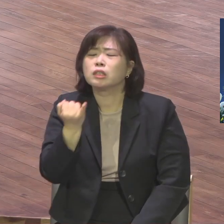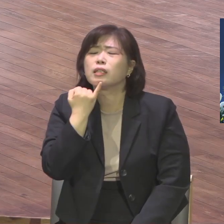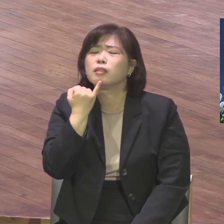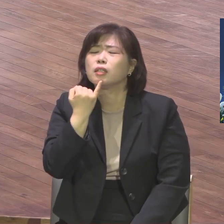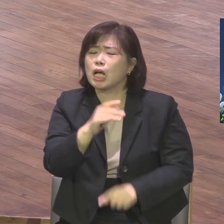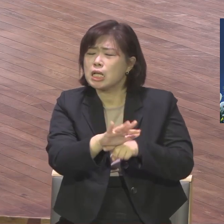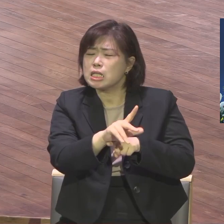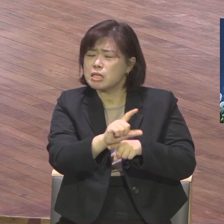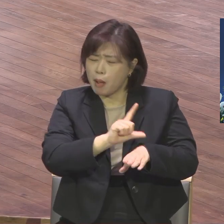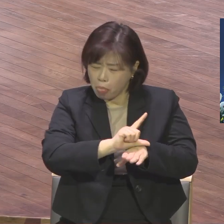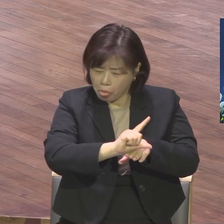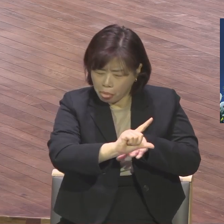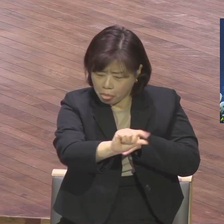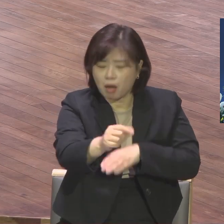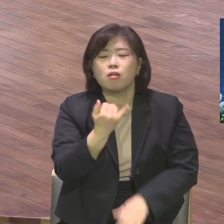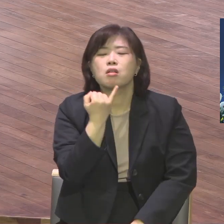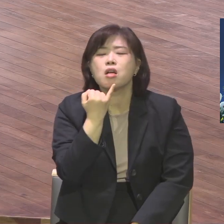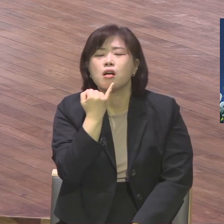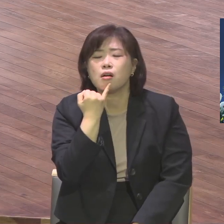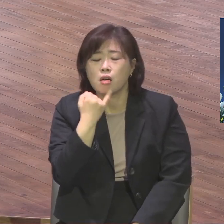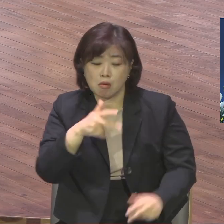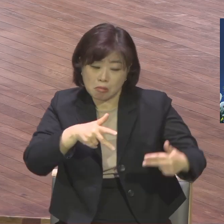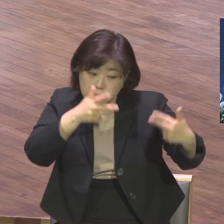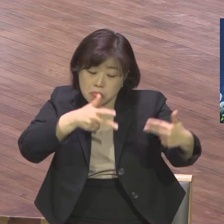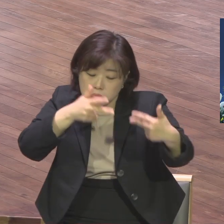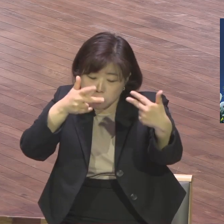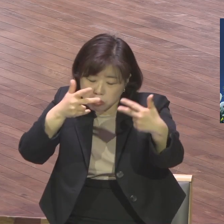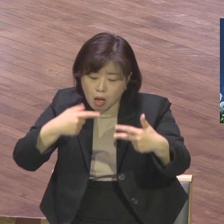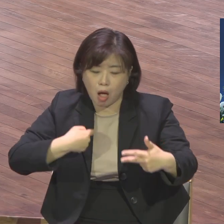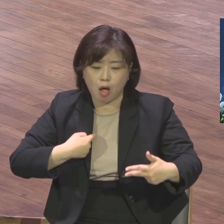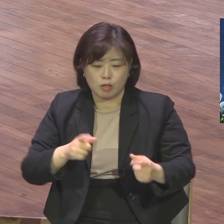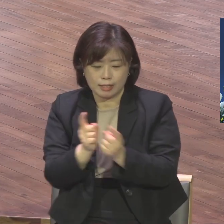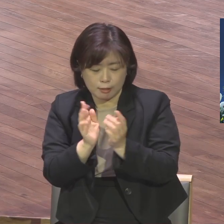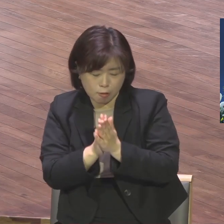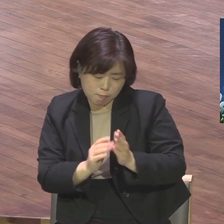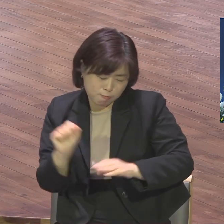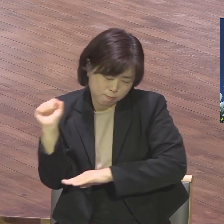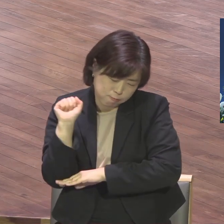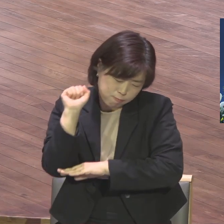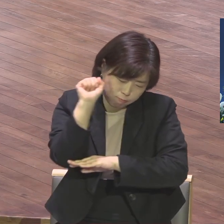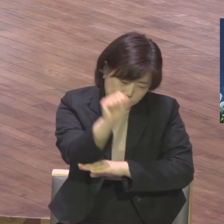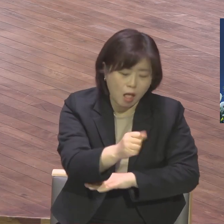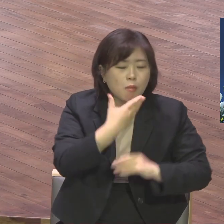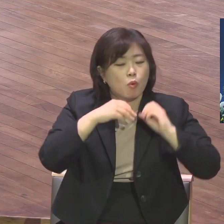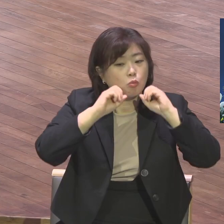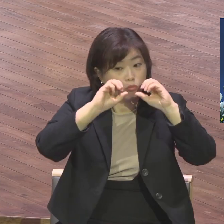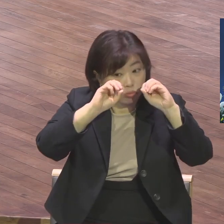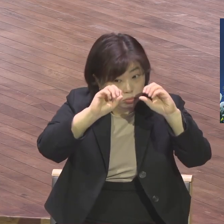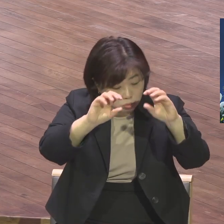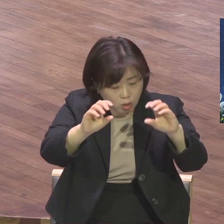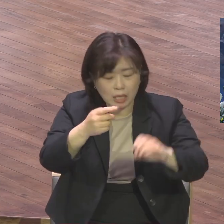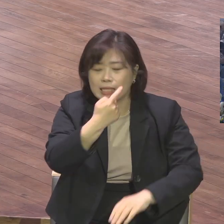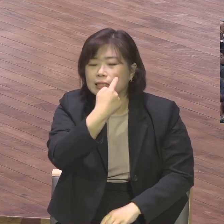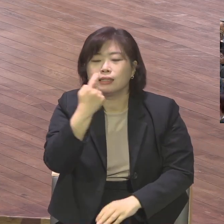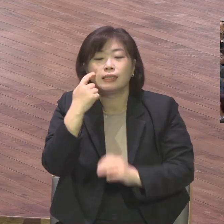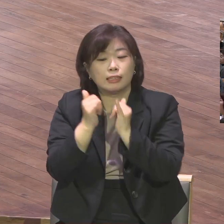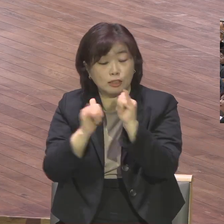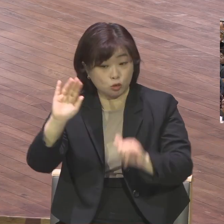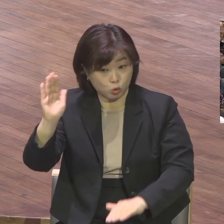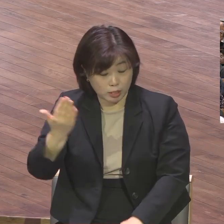영적 시급성을 가지고 권력 복음화의 응답을 사실적으로 체험하는 예언계의 모든 성도를 다 되기를 주님으로